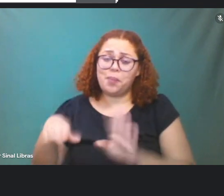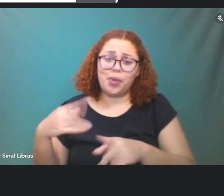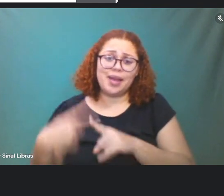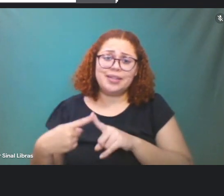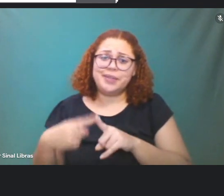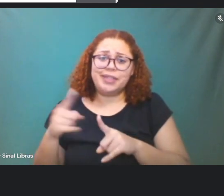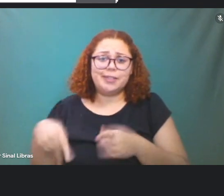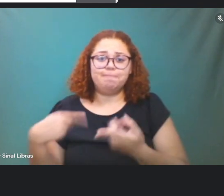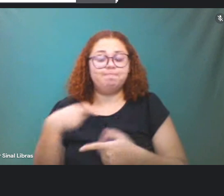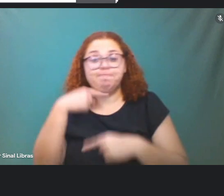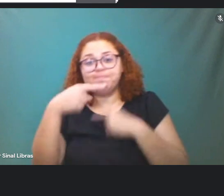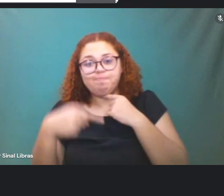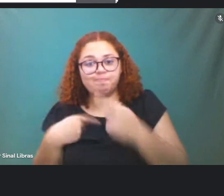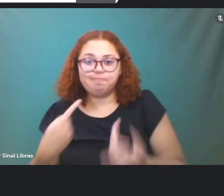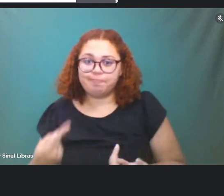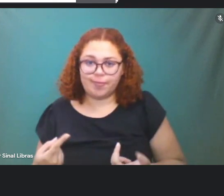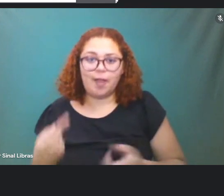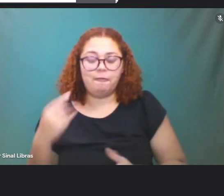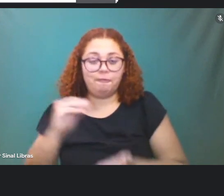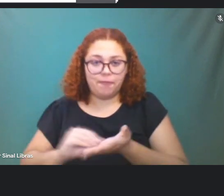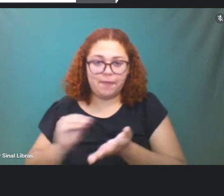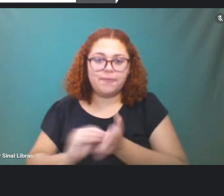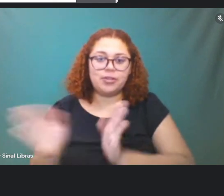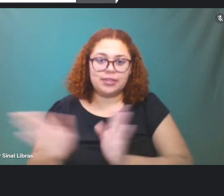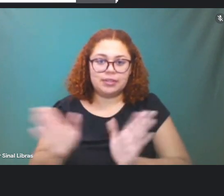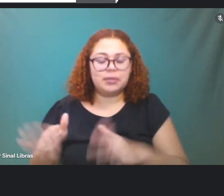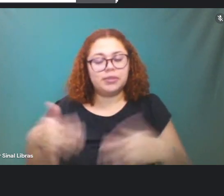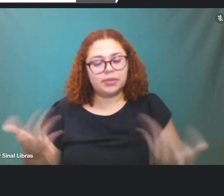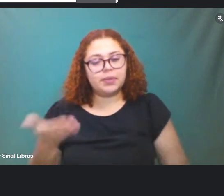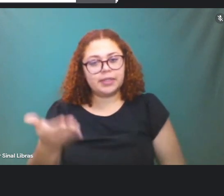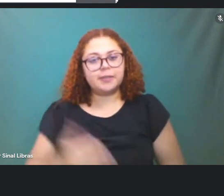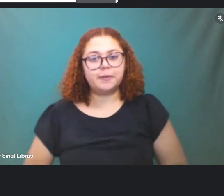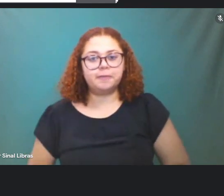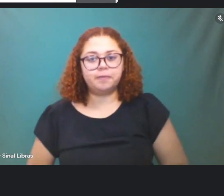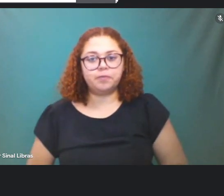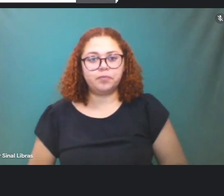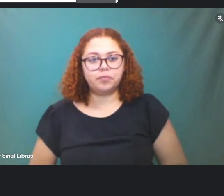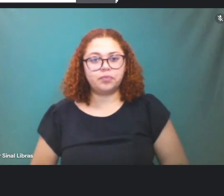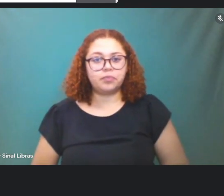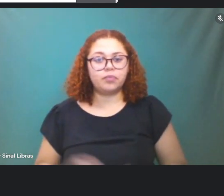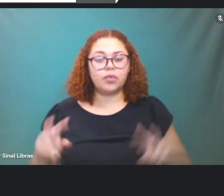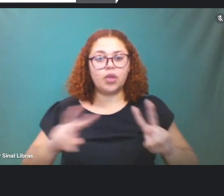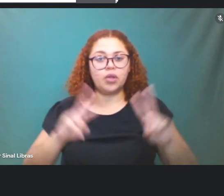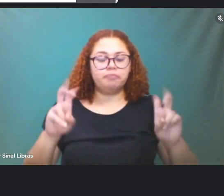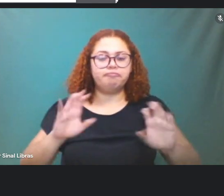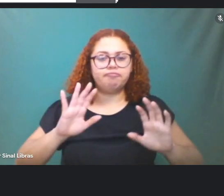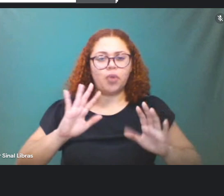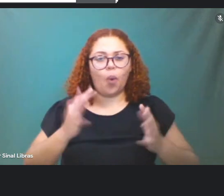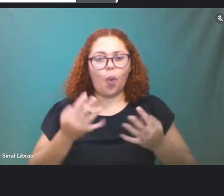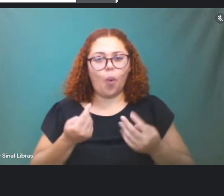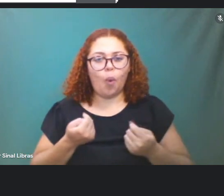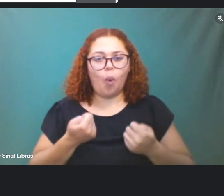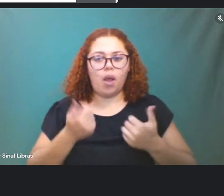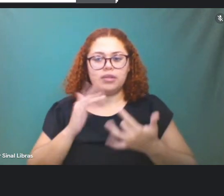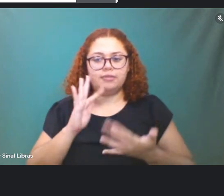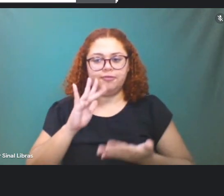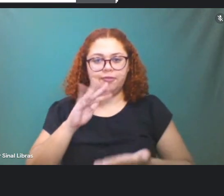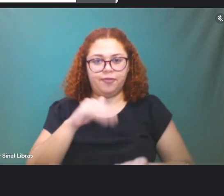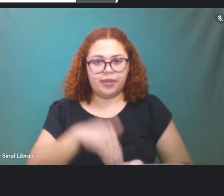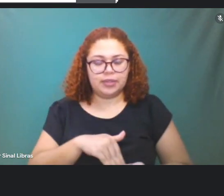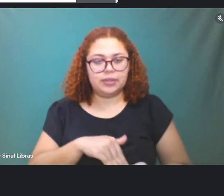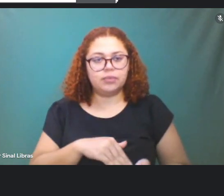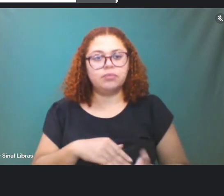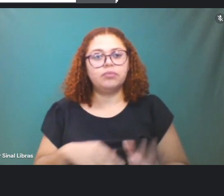também, certo? Então é muito importante essas contrapartidas. E da parte de finalizando aqui, o último tópico